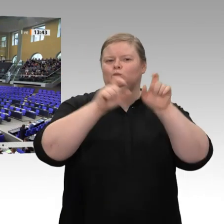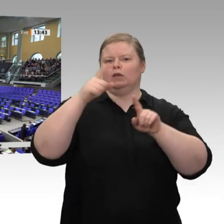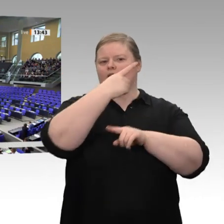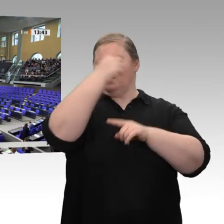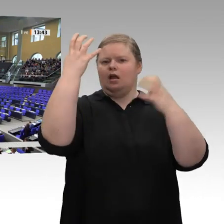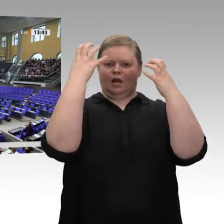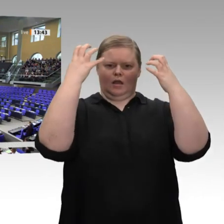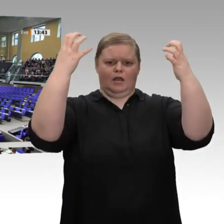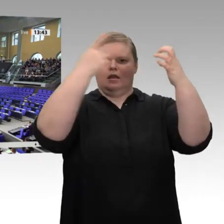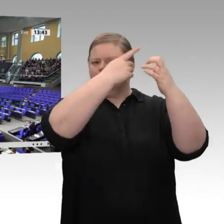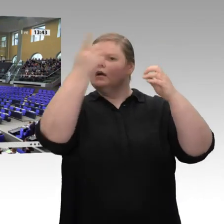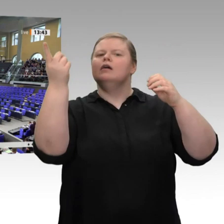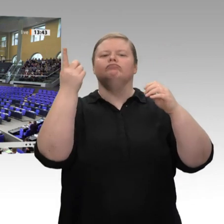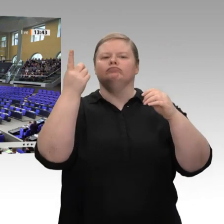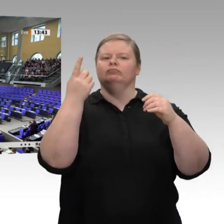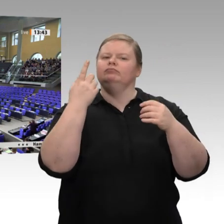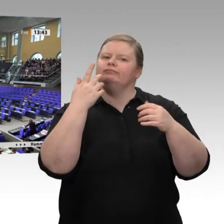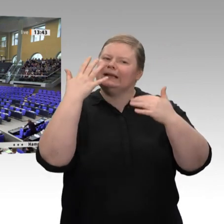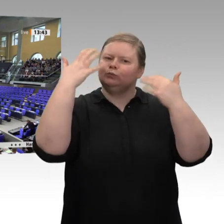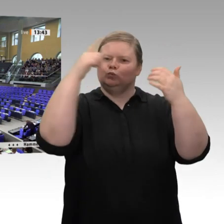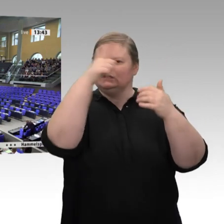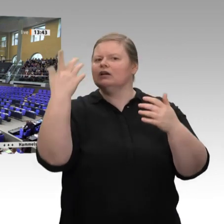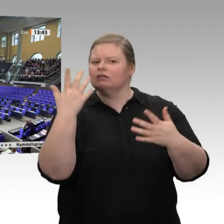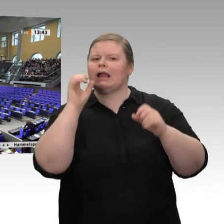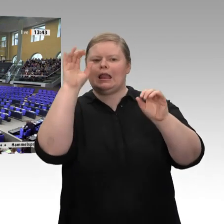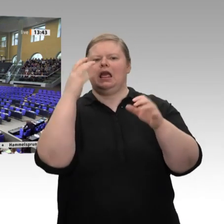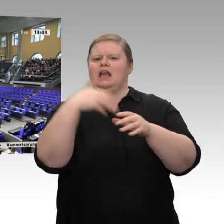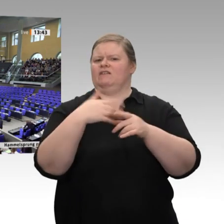der Abstimmung zu einem